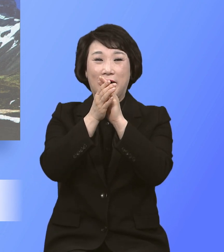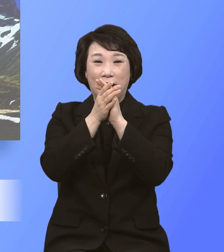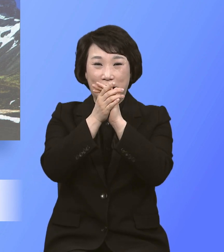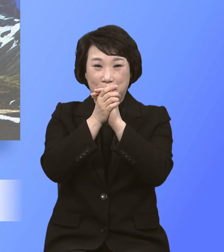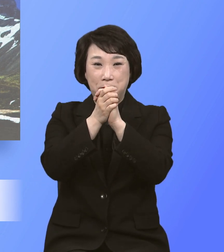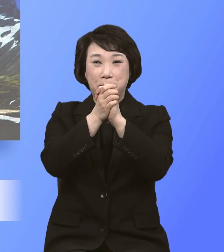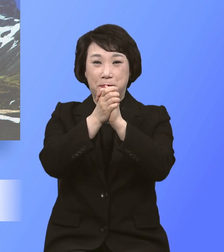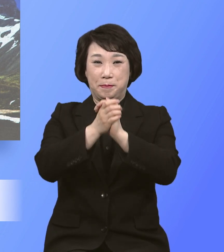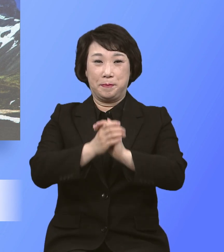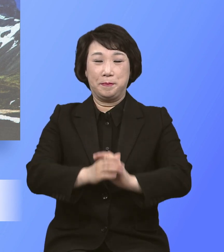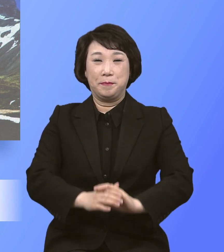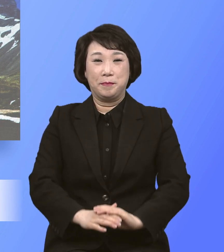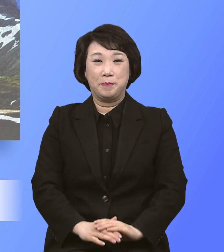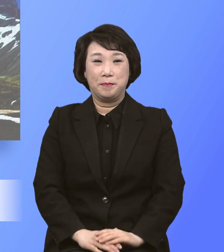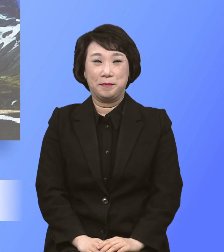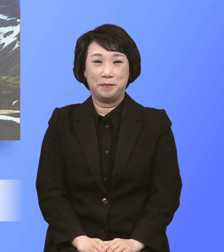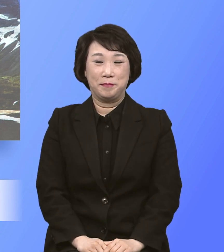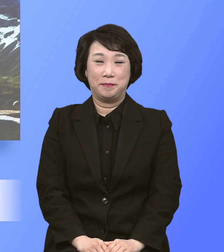기도드리옵나이다.